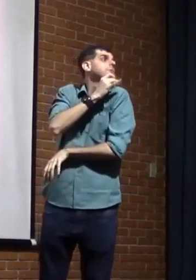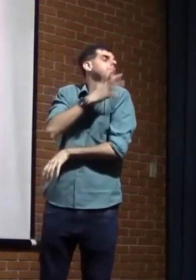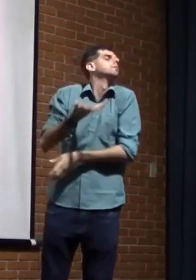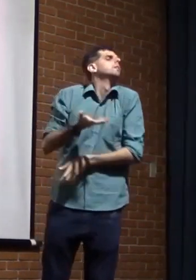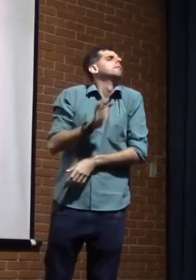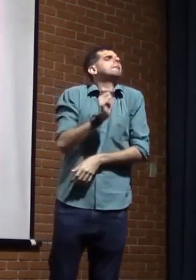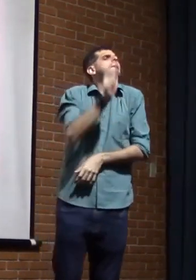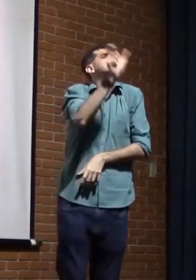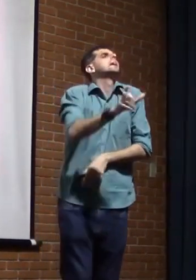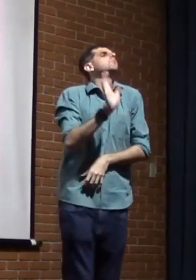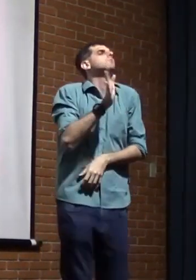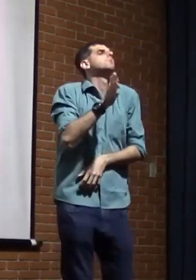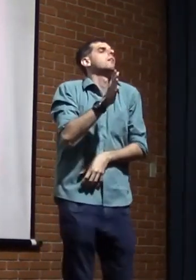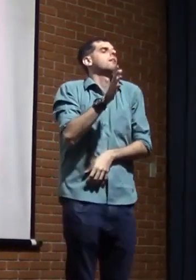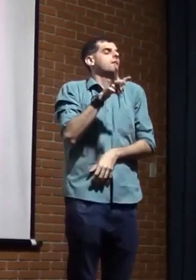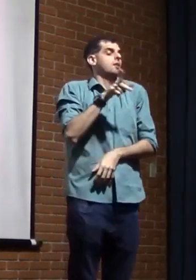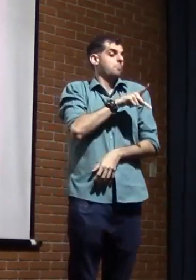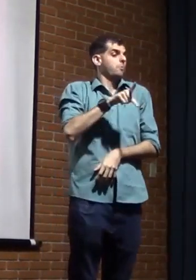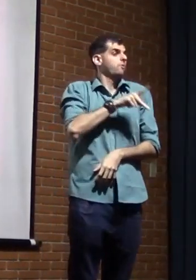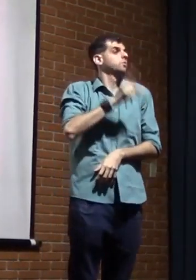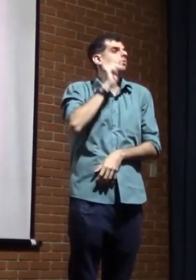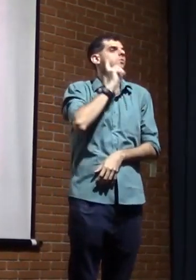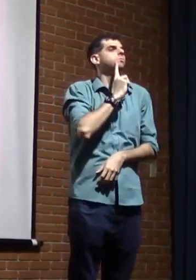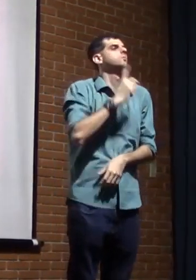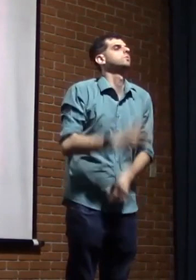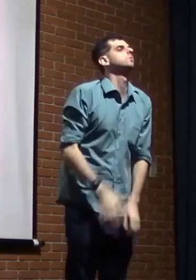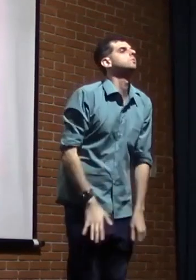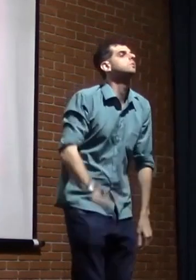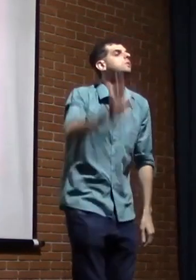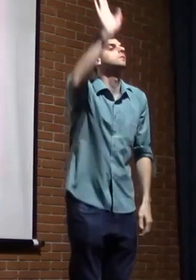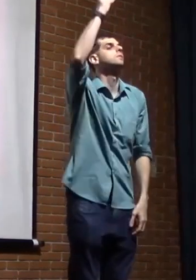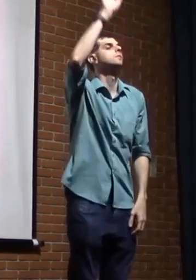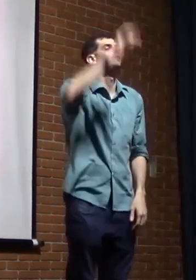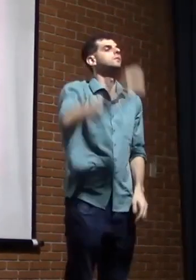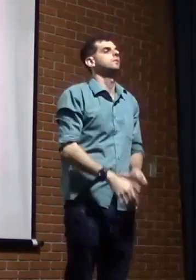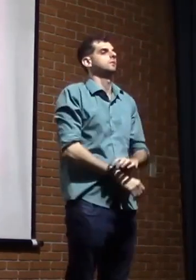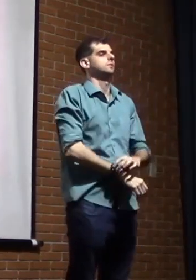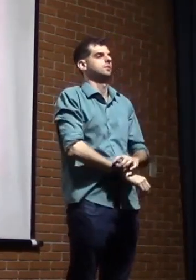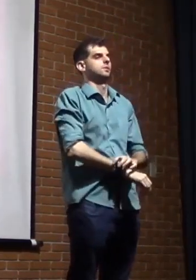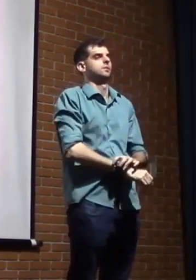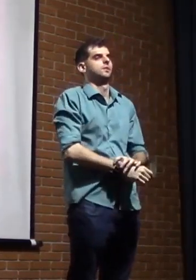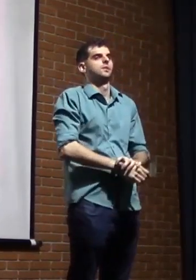educacional, quem aqui já teve um professor surdo? Por favor, levanta a mão.